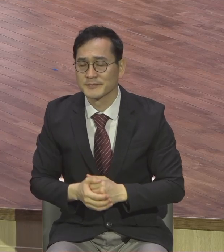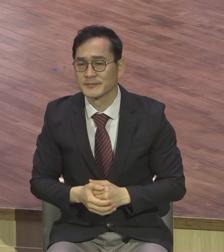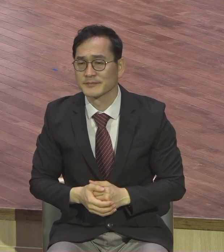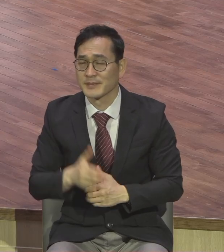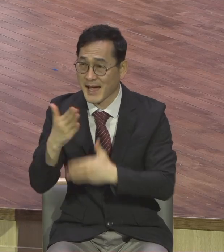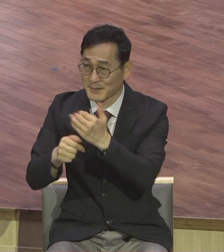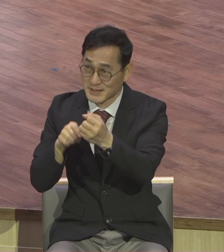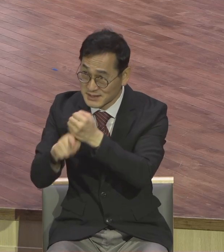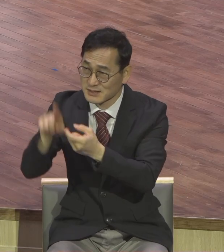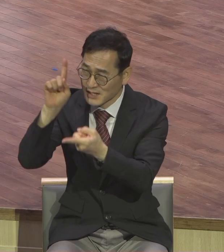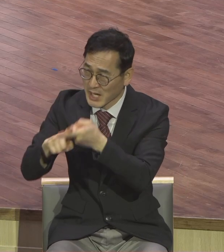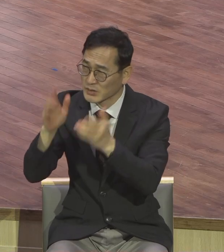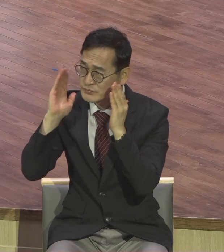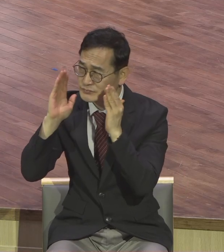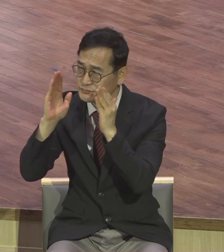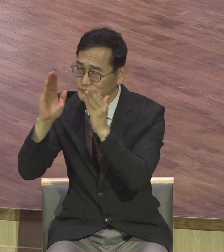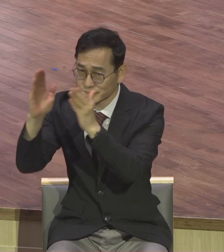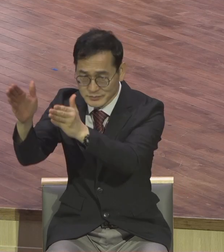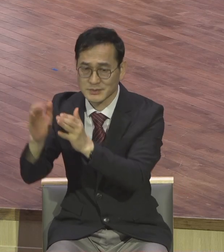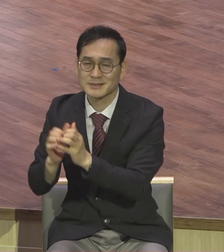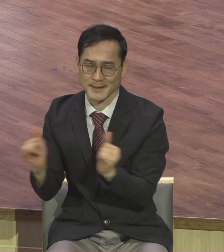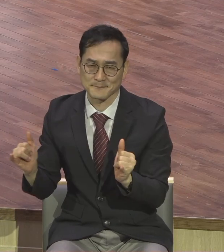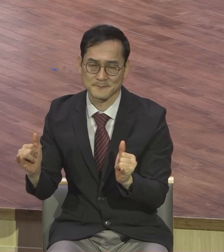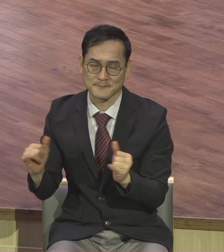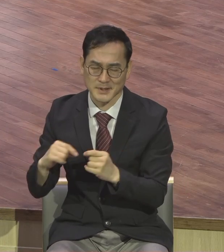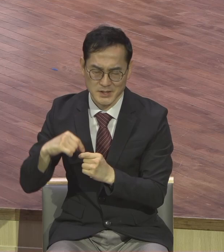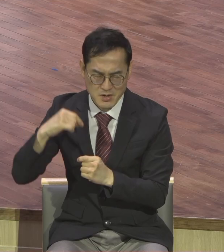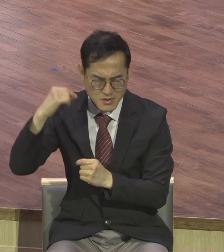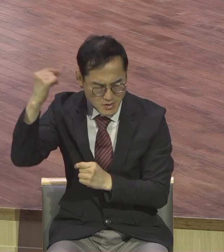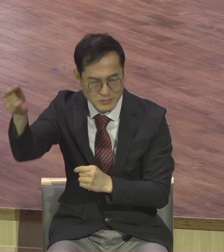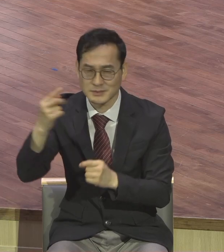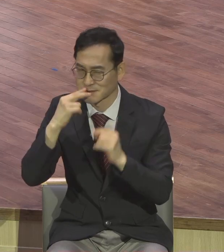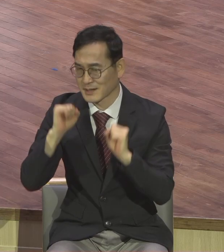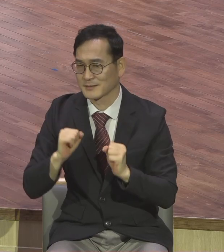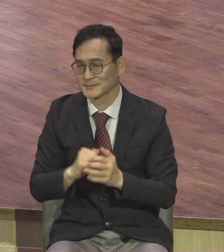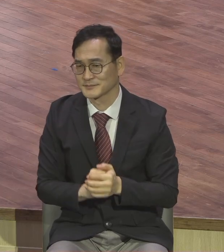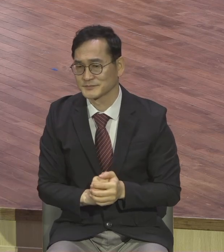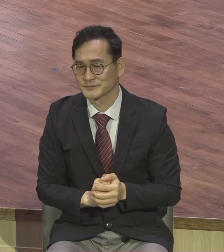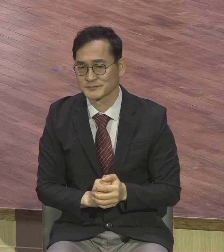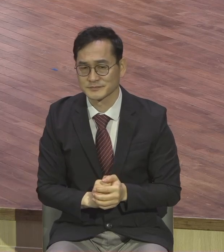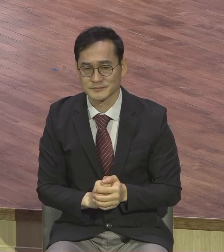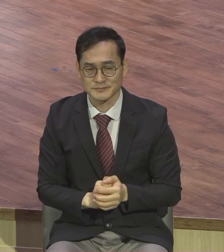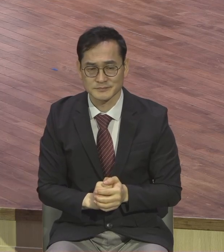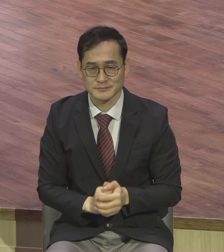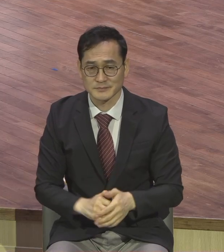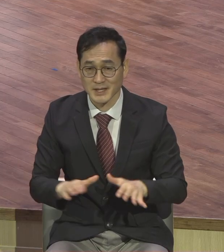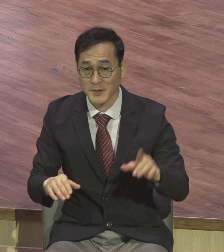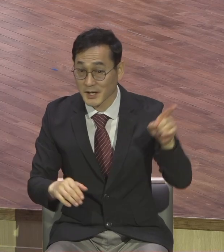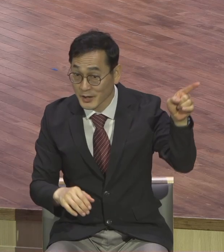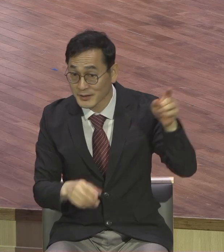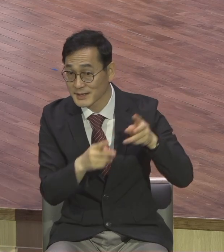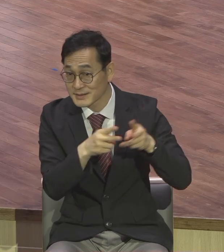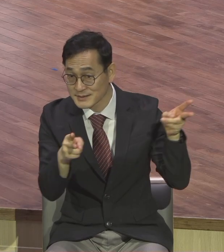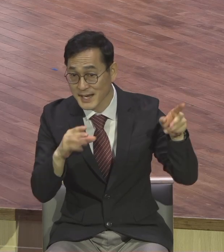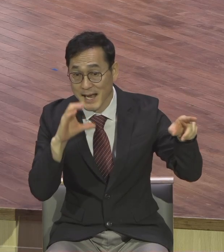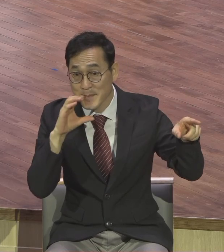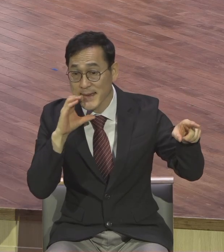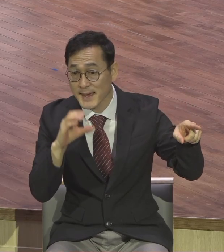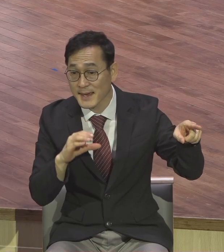같은 건물이라고 같은 건물입니까? 어떻게 하든지 간에 하나님 뜻을 향하는. 우리가 이 카페를 이번에